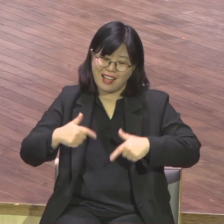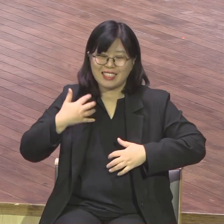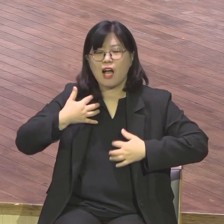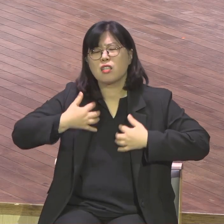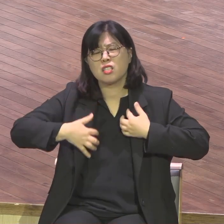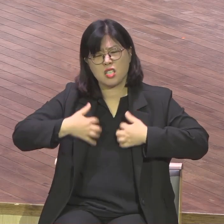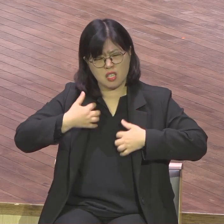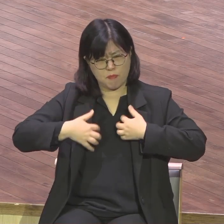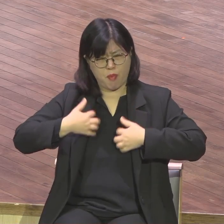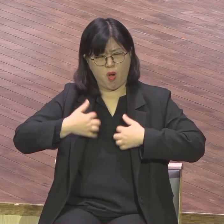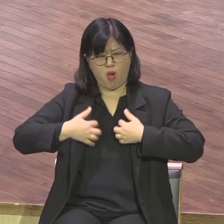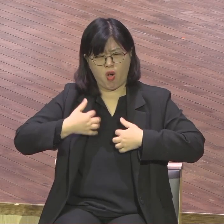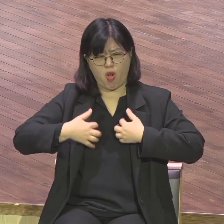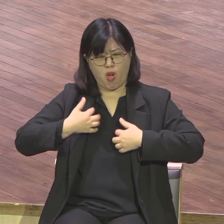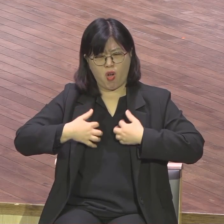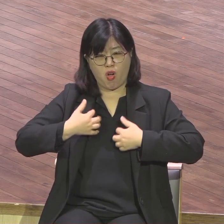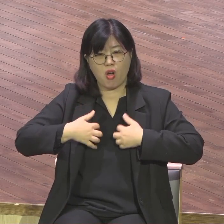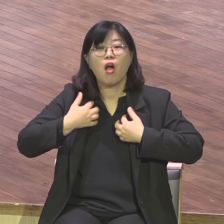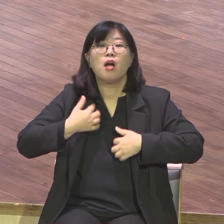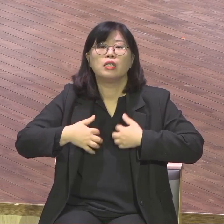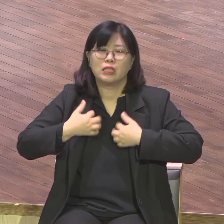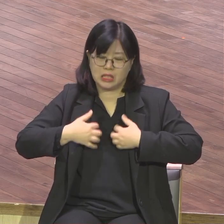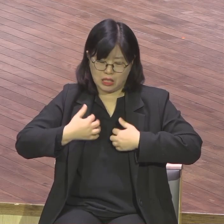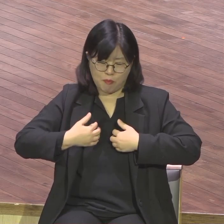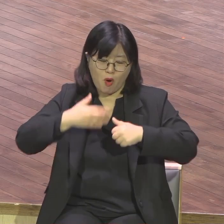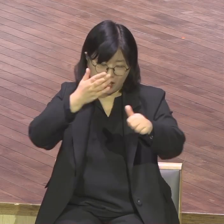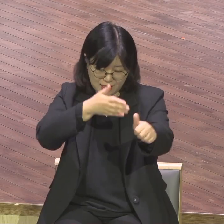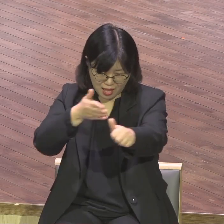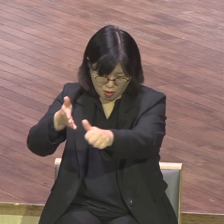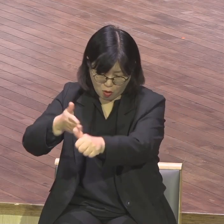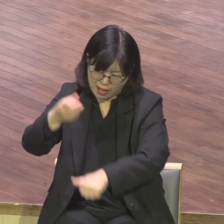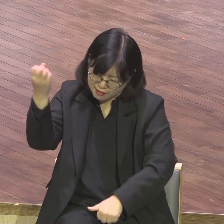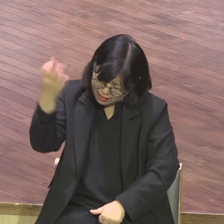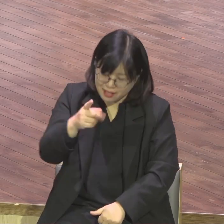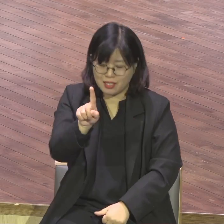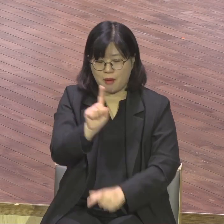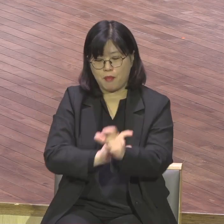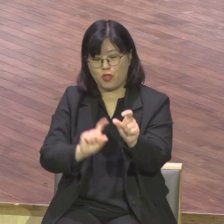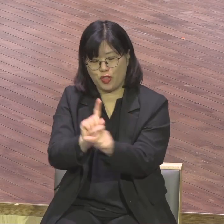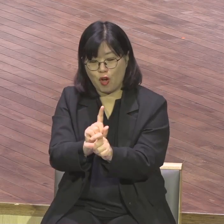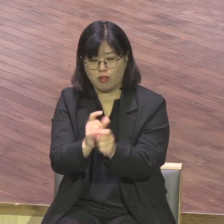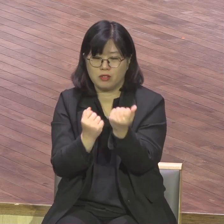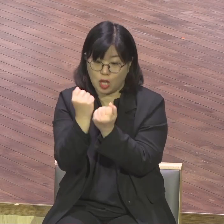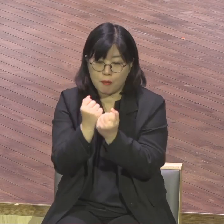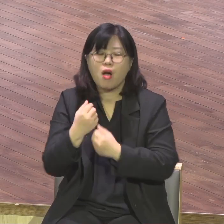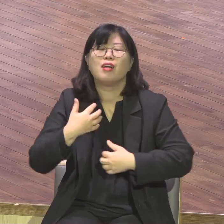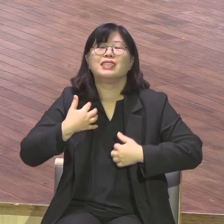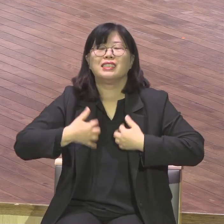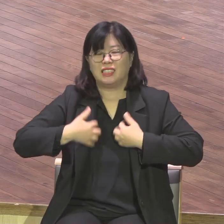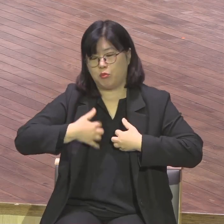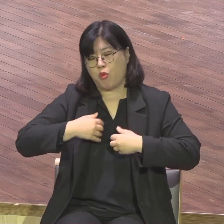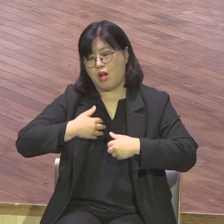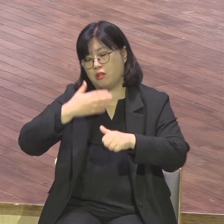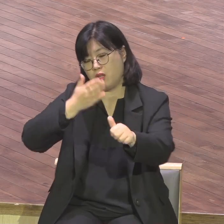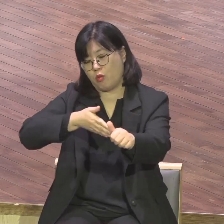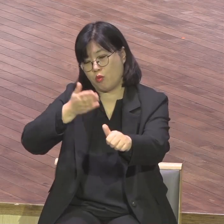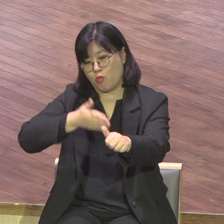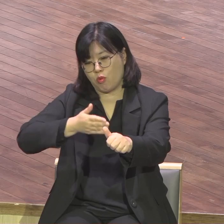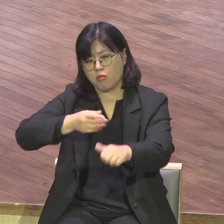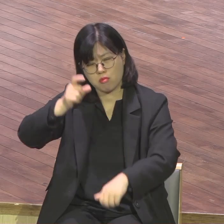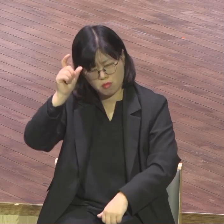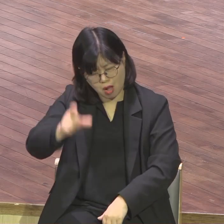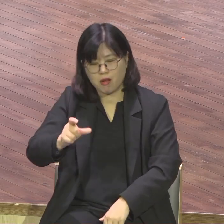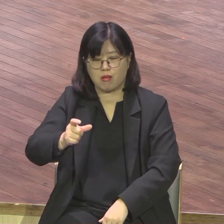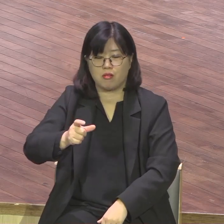항상 기뻐하라. 내가 다시 말하노니 기뻐하라. 사도 바울이 이렇게